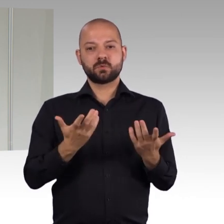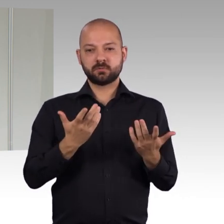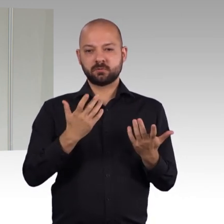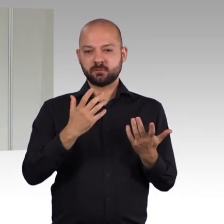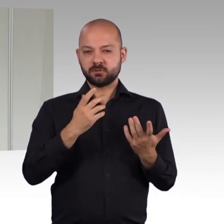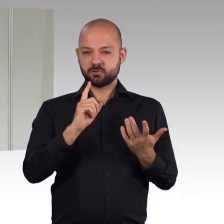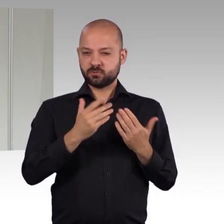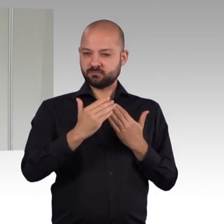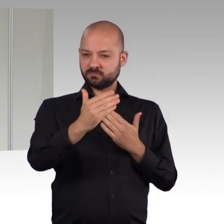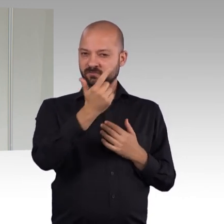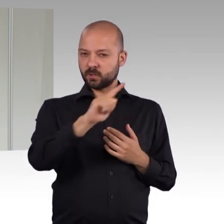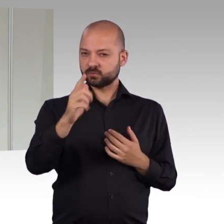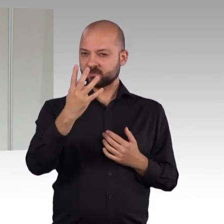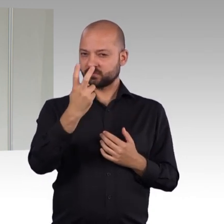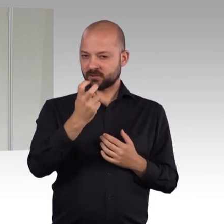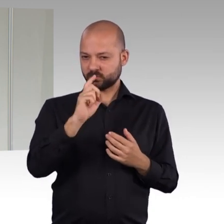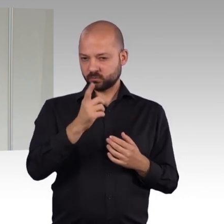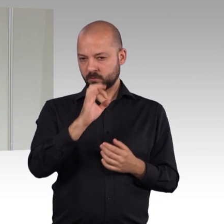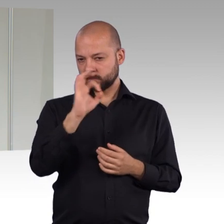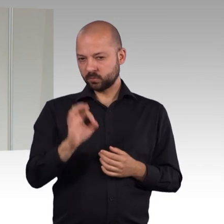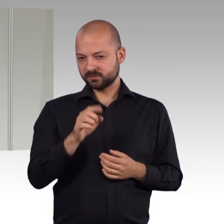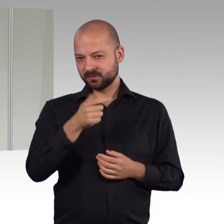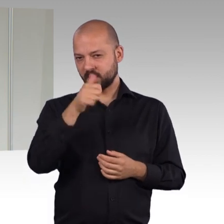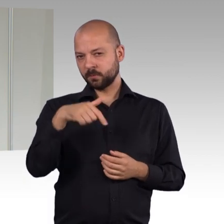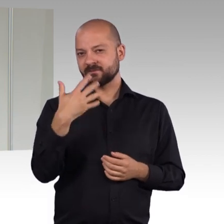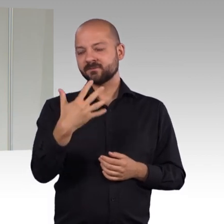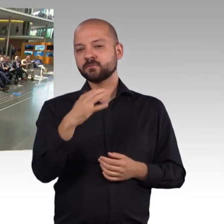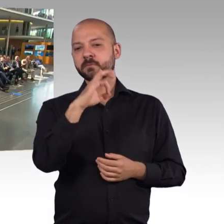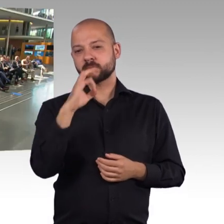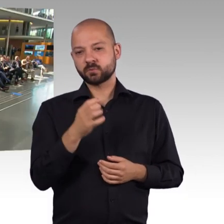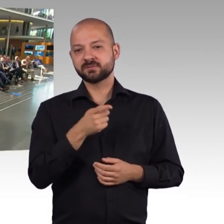eine geistig-moralische Neuaufstellung.